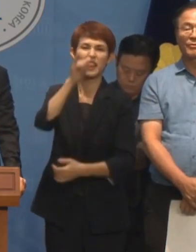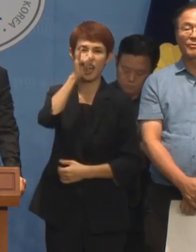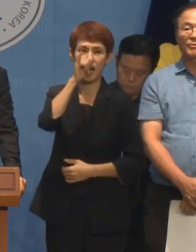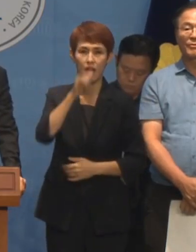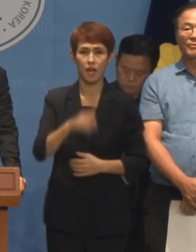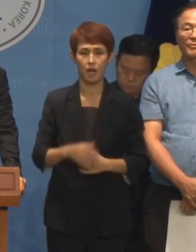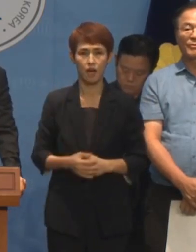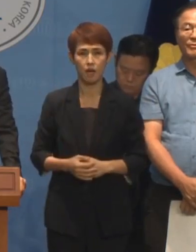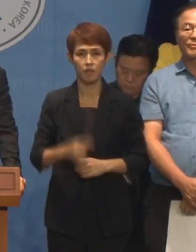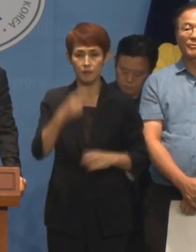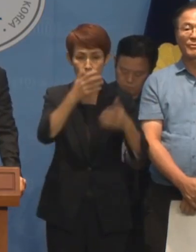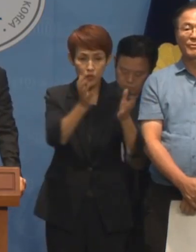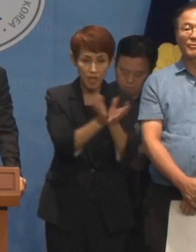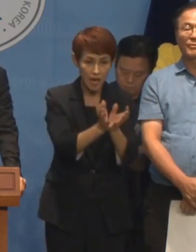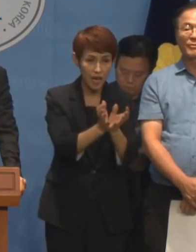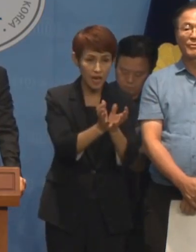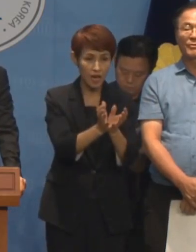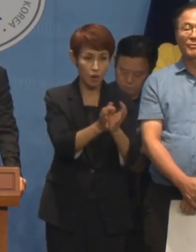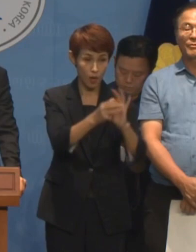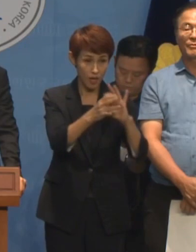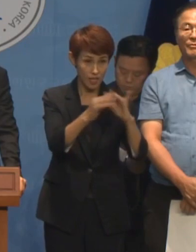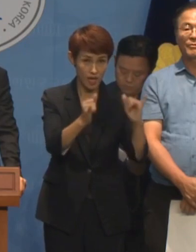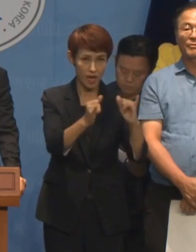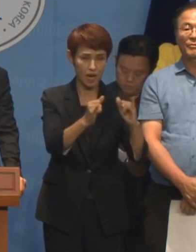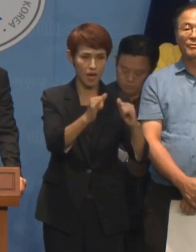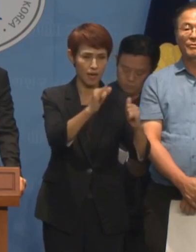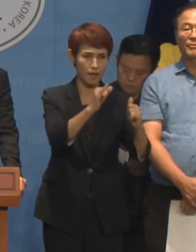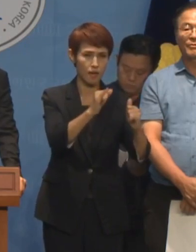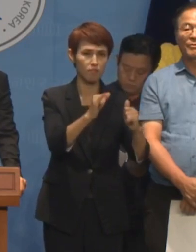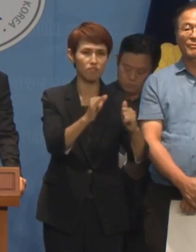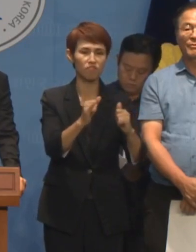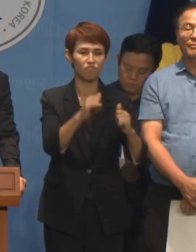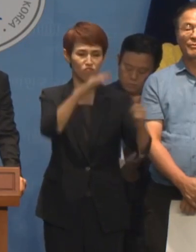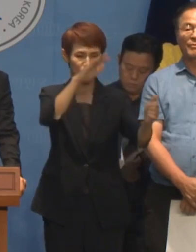중에 있던 민주당 관계자들을 무더기로 입건했습니다.